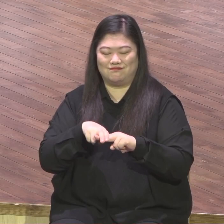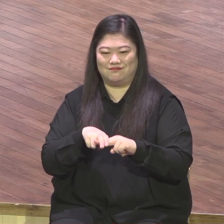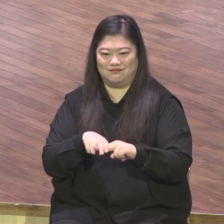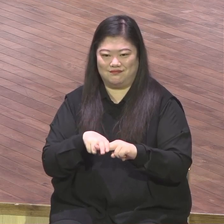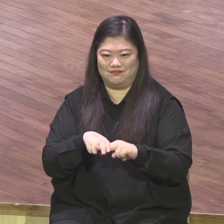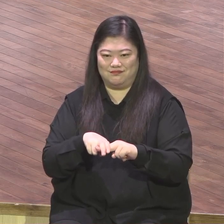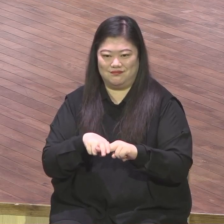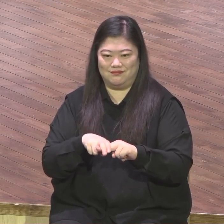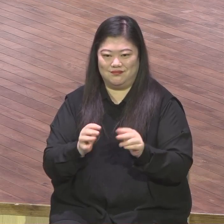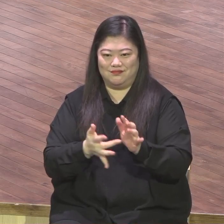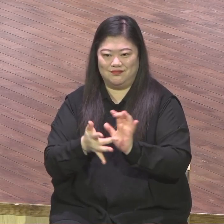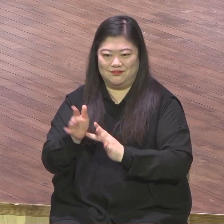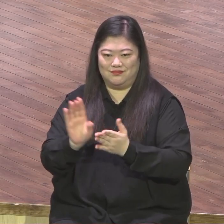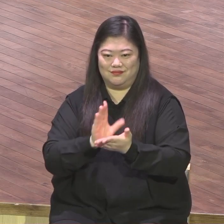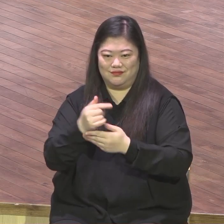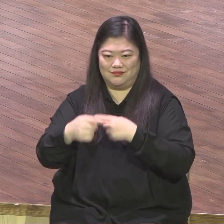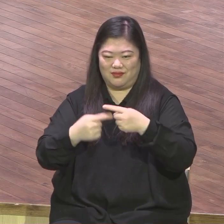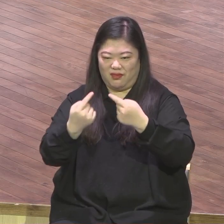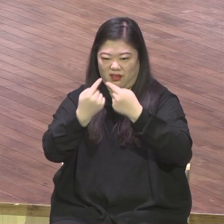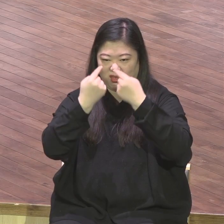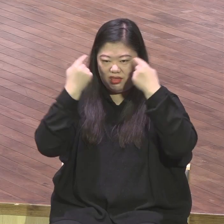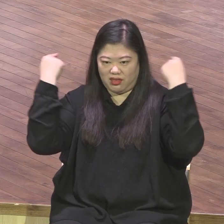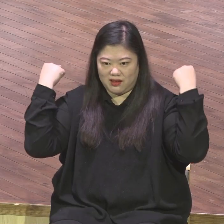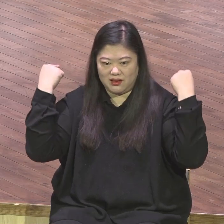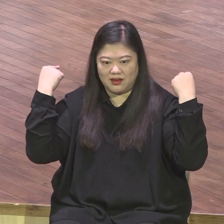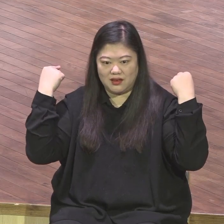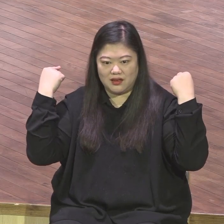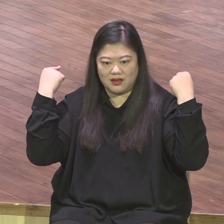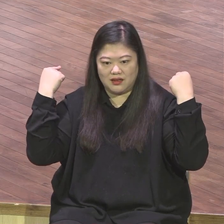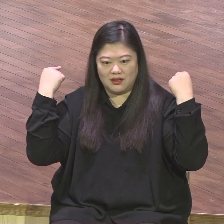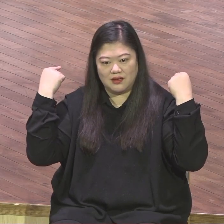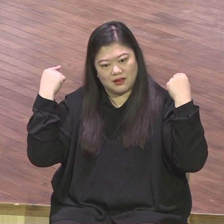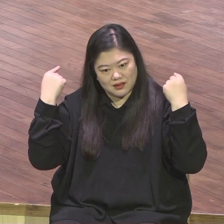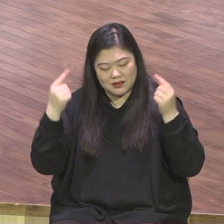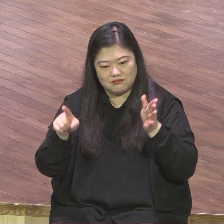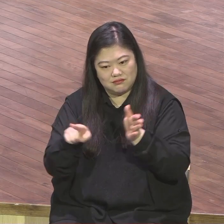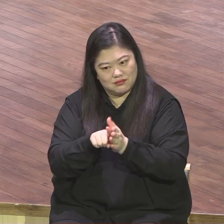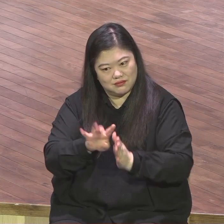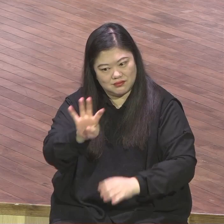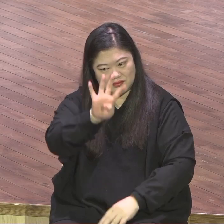내 인생 모든 문제를 해결하셨다는 사실을 믿지 않고 있다는 사실이,